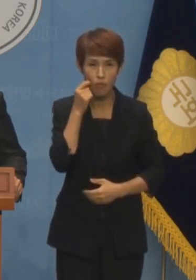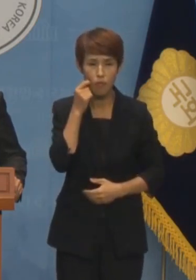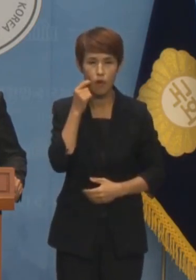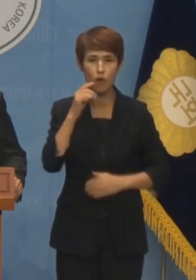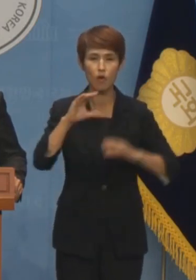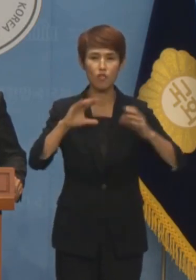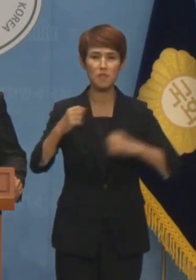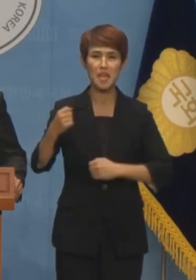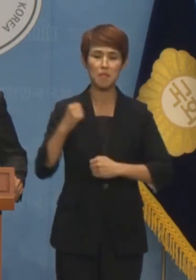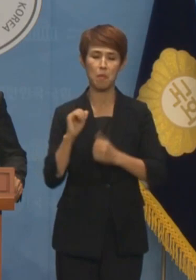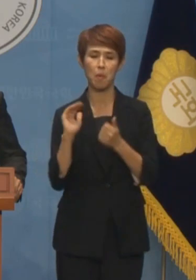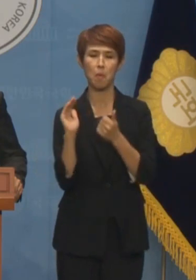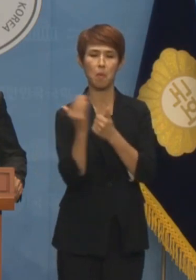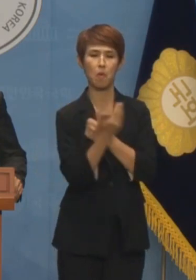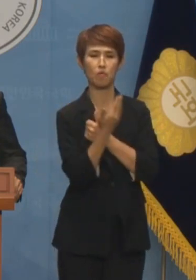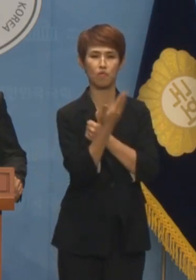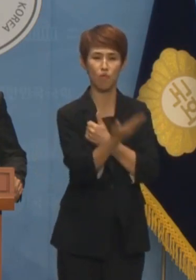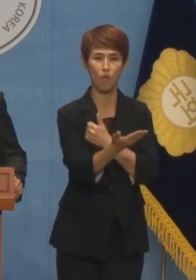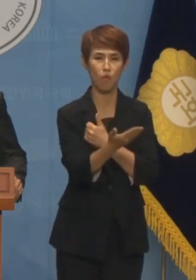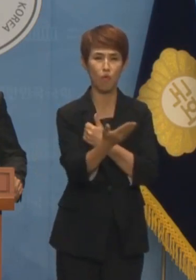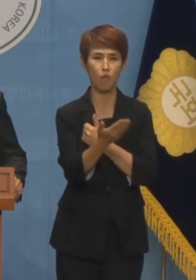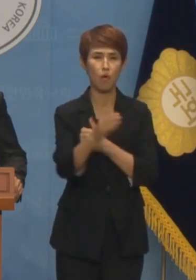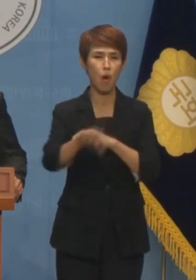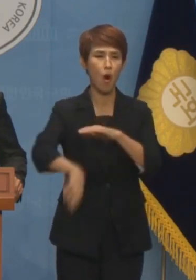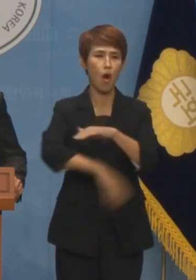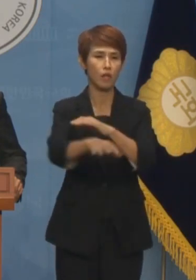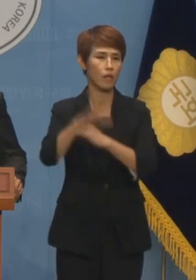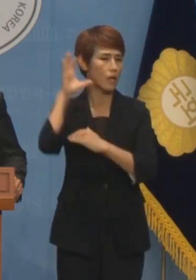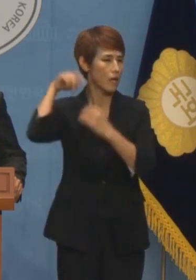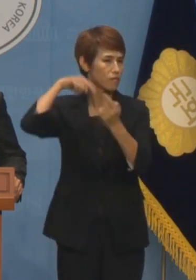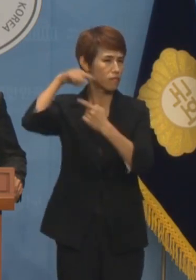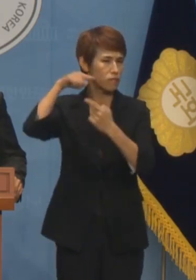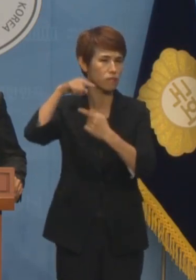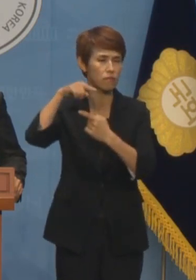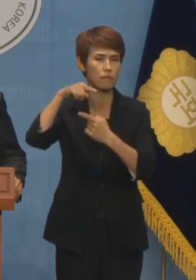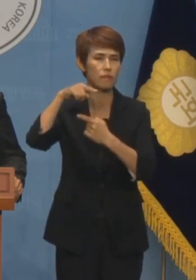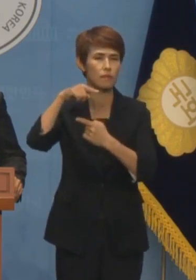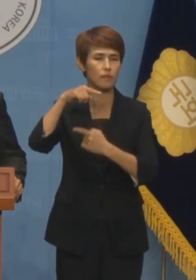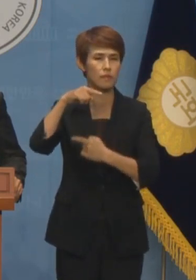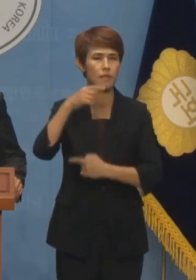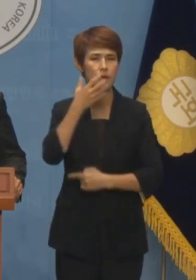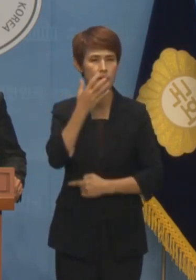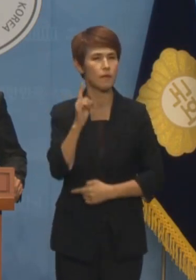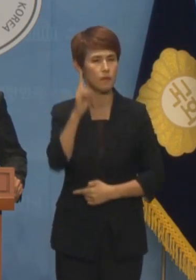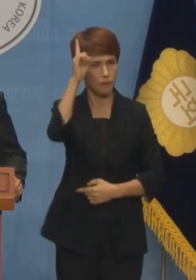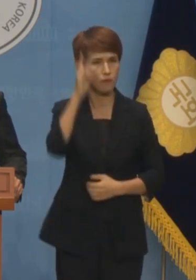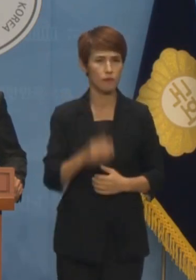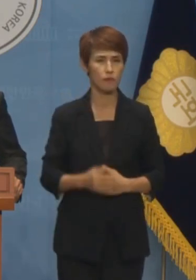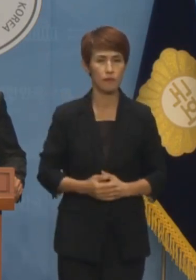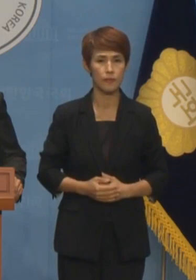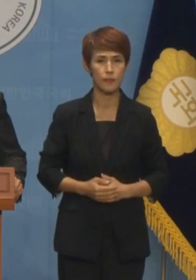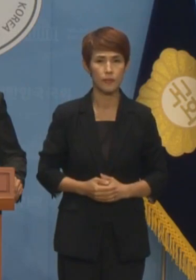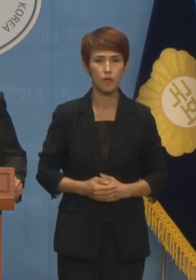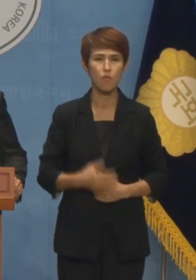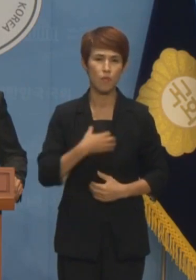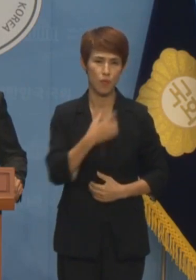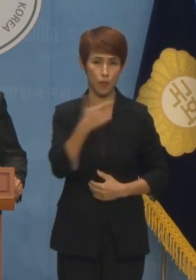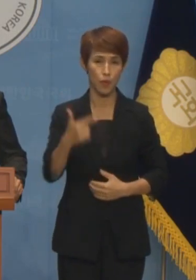국민의힘의 비호 속에 맹탕 청문회로 끝날 우려가 큽니다. 더 큰